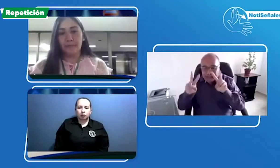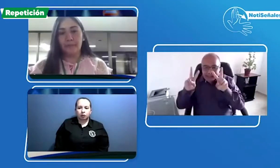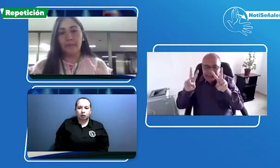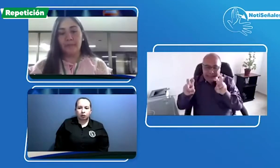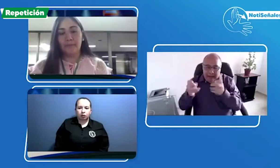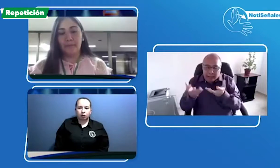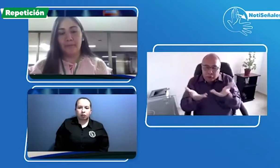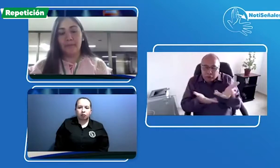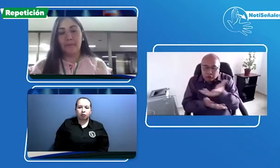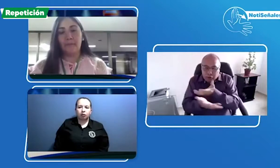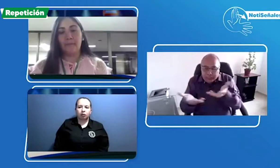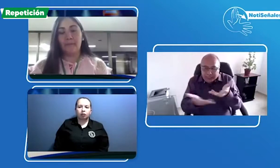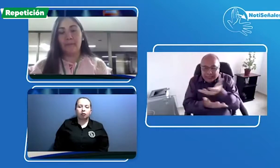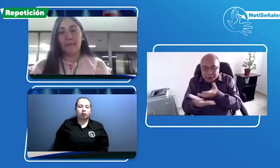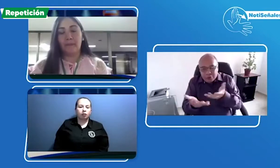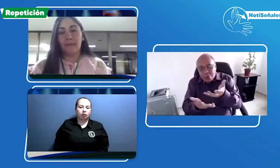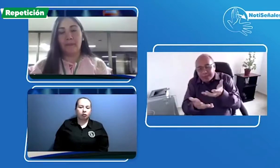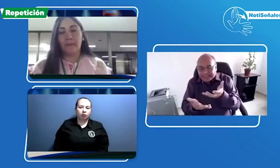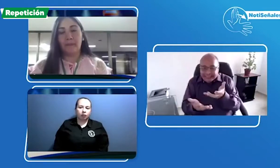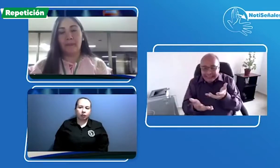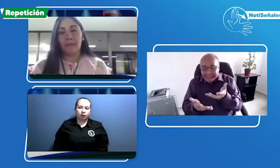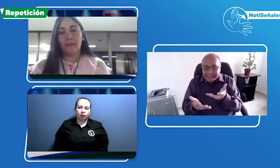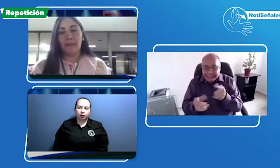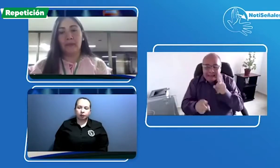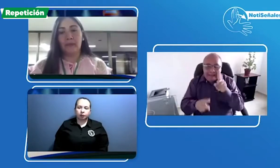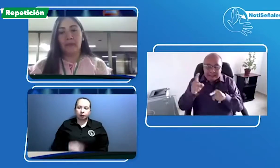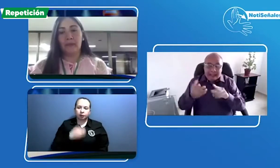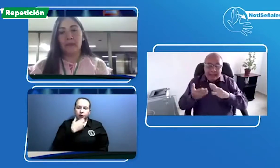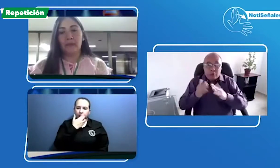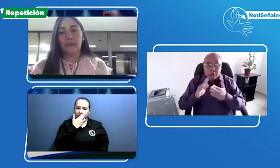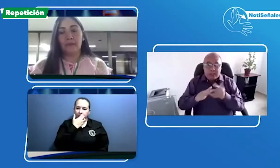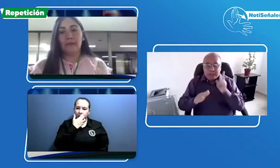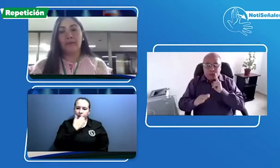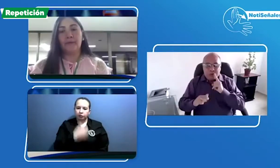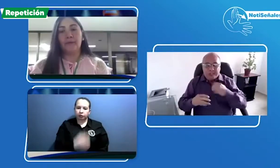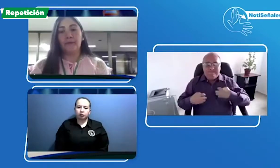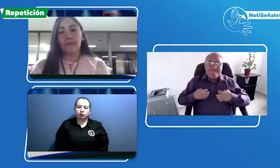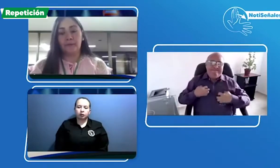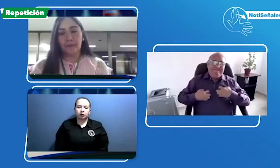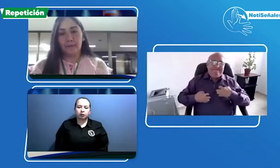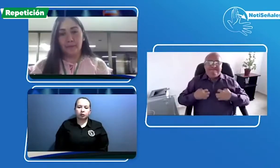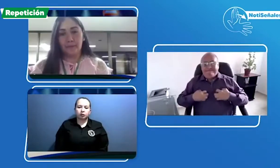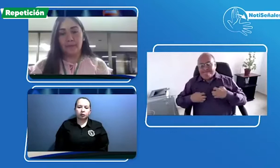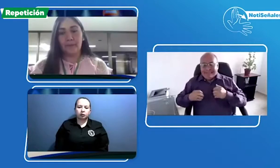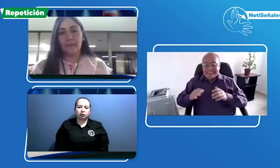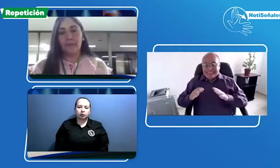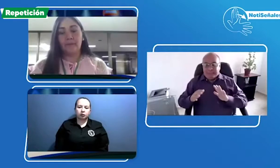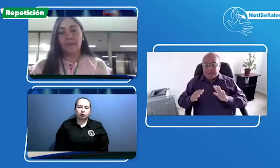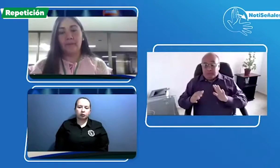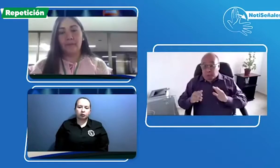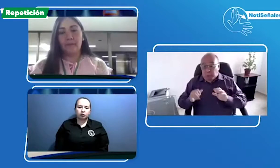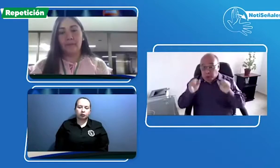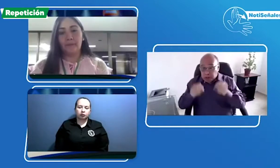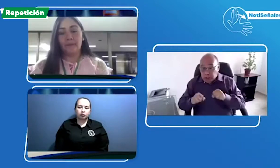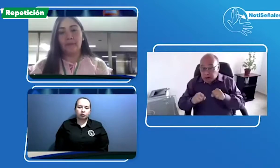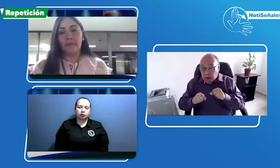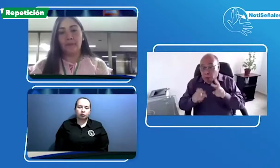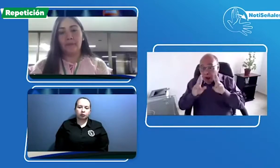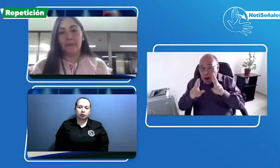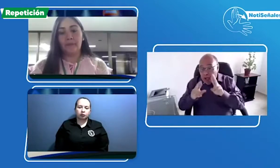aprovechar para hablar acerca de este tema de la socialización, hablarlo un poco más extenso, ¿no? Porque es lo que más